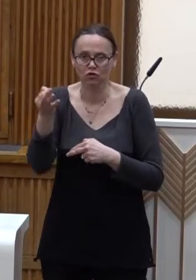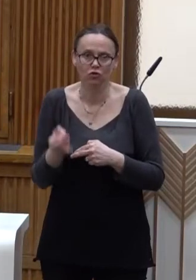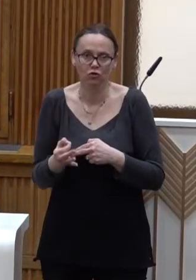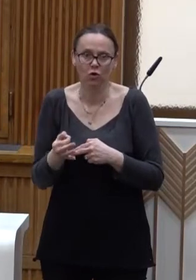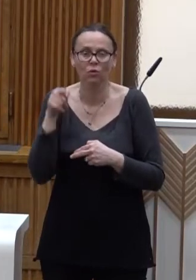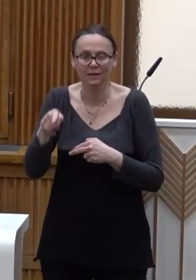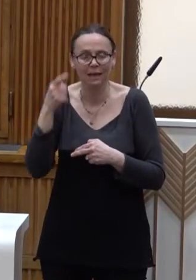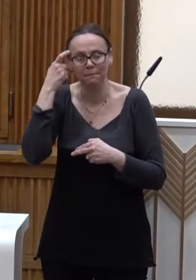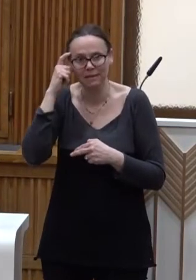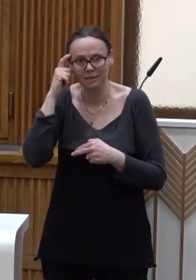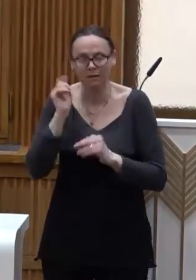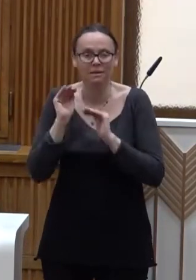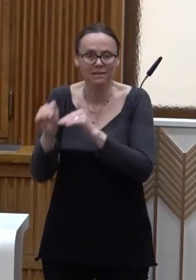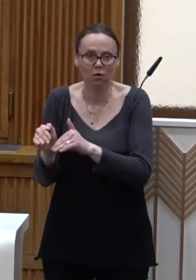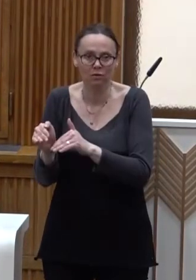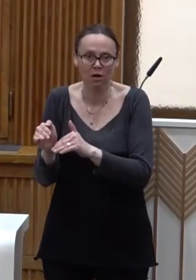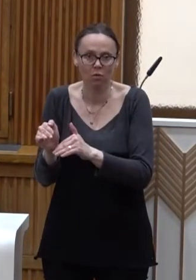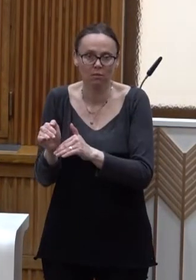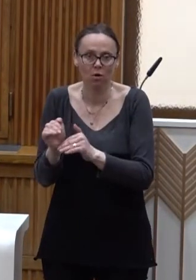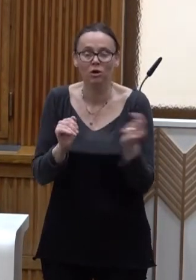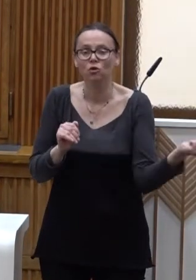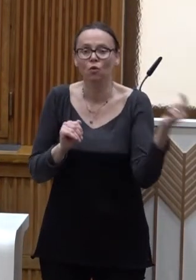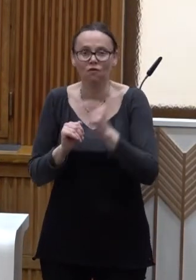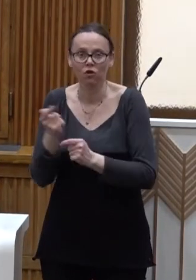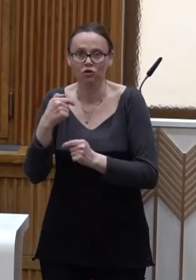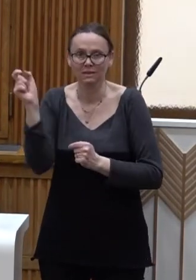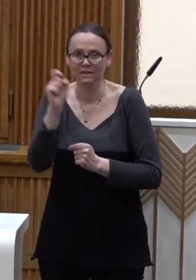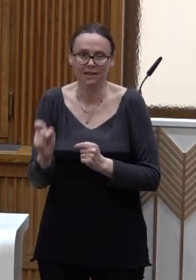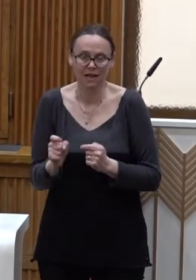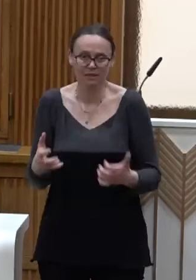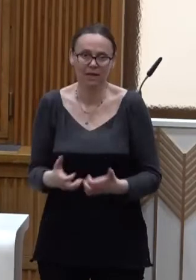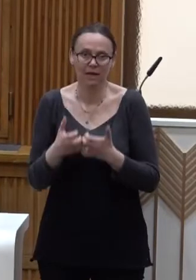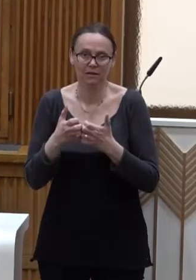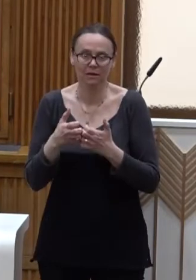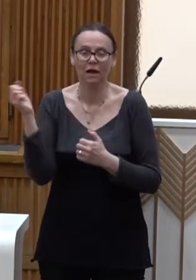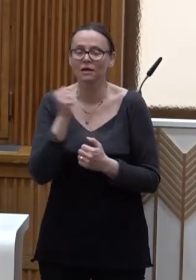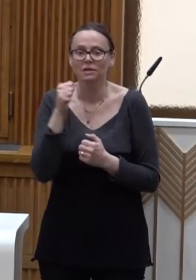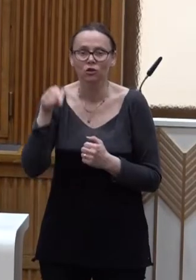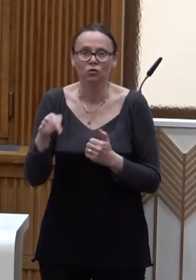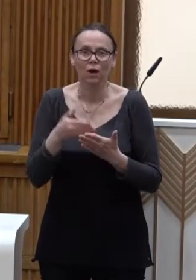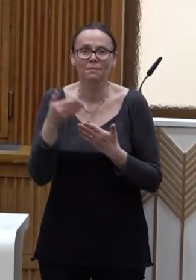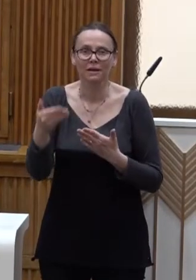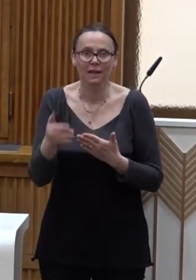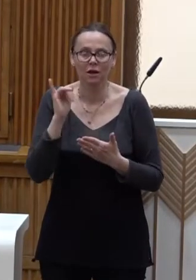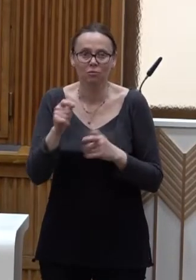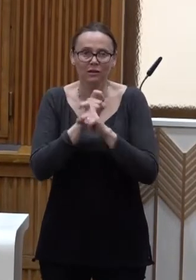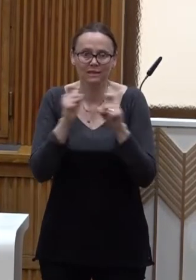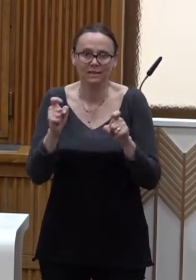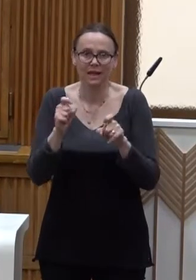35-40% te preskrbe zagotavljamo z uvozom iz italijanskega trga. Zato tukaj predlagamo, da se